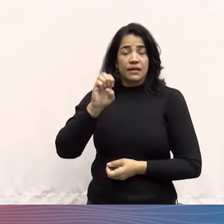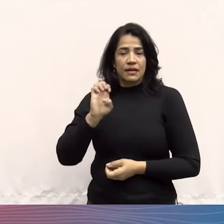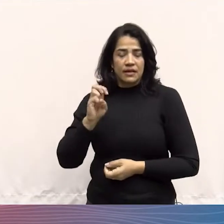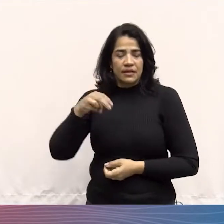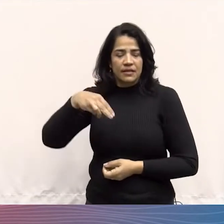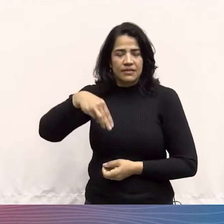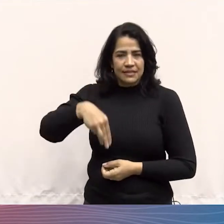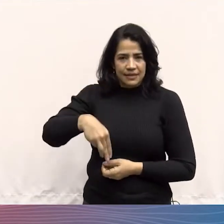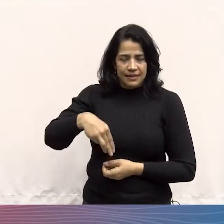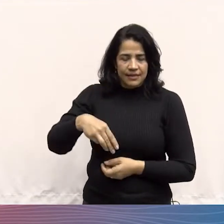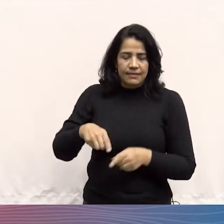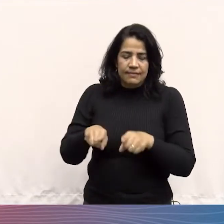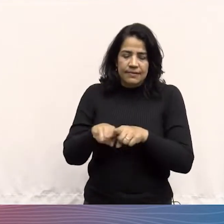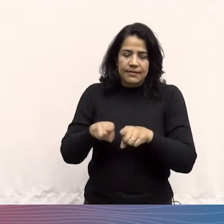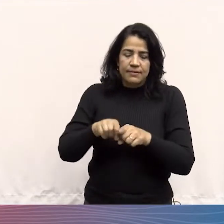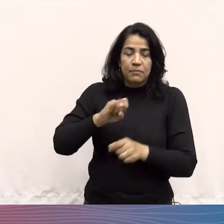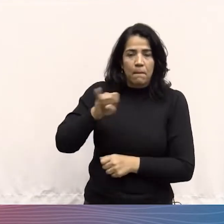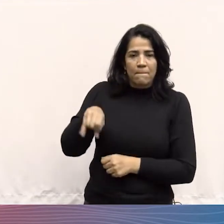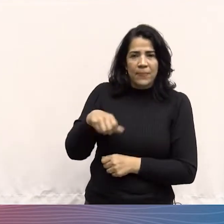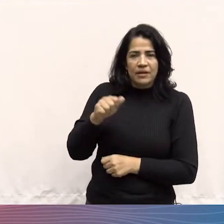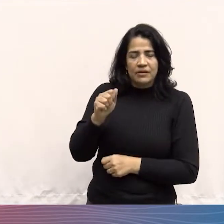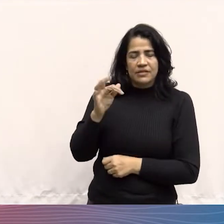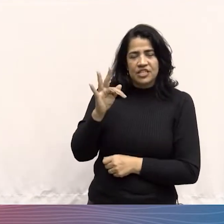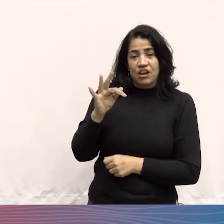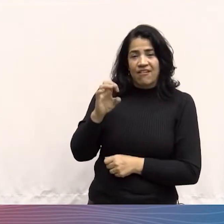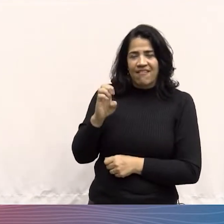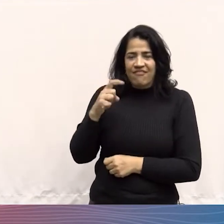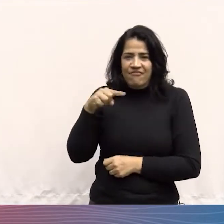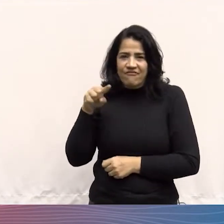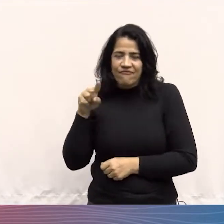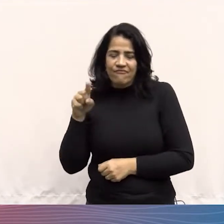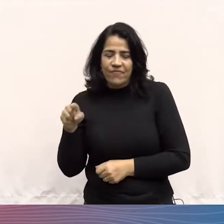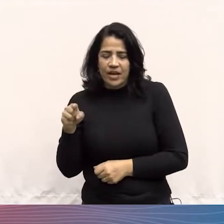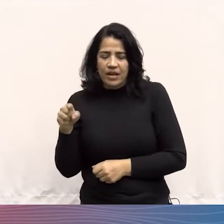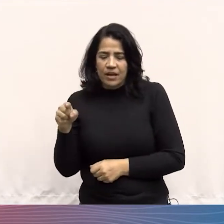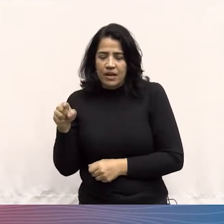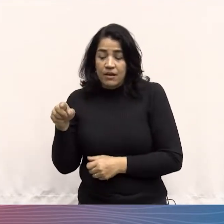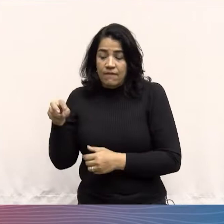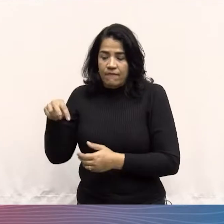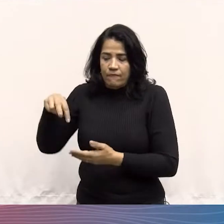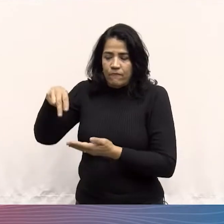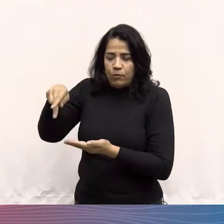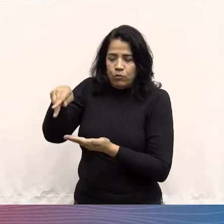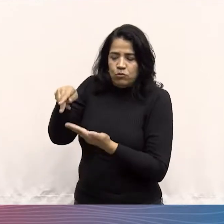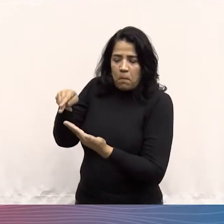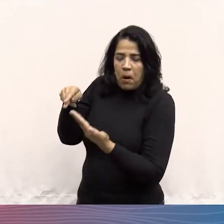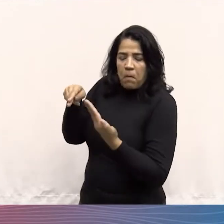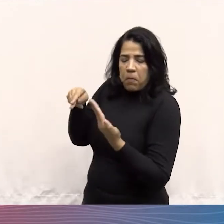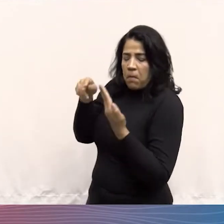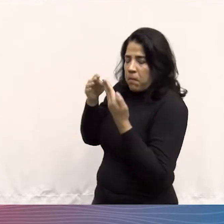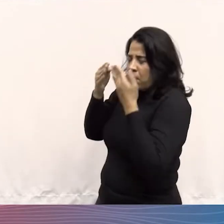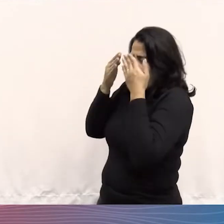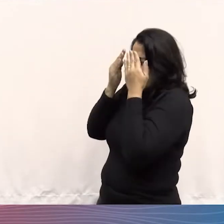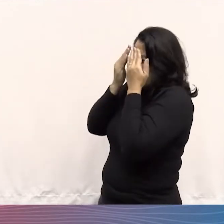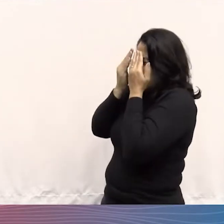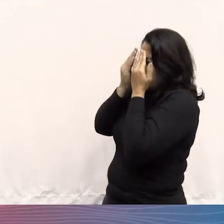não ver a vergonha do pai, e cobriu a vergonha do pai. Não é legal